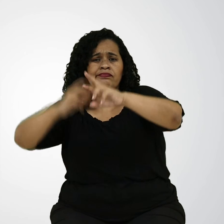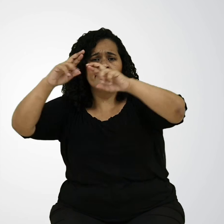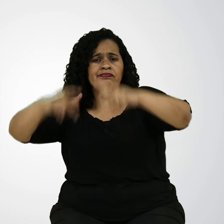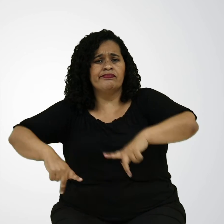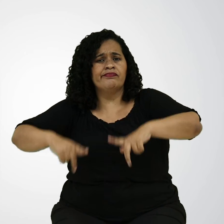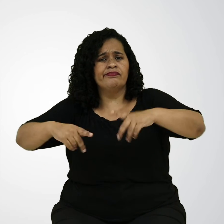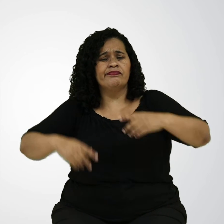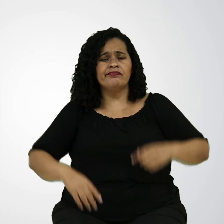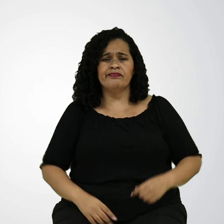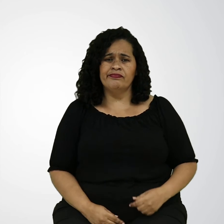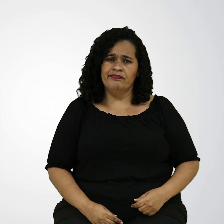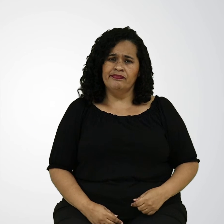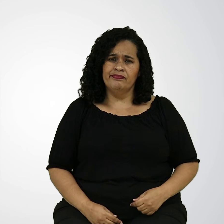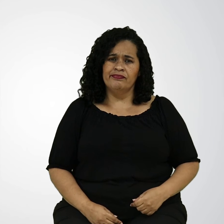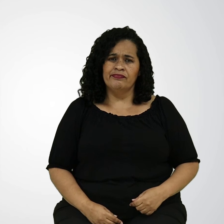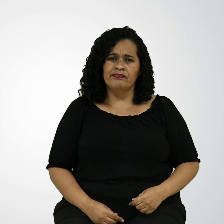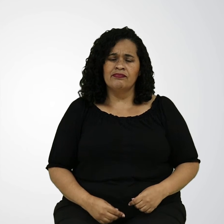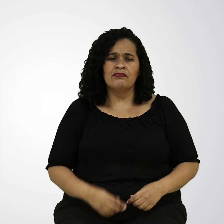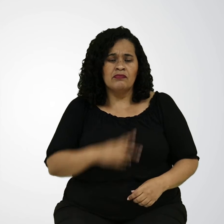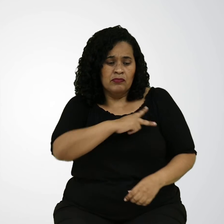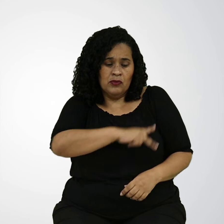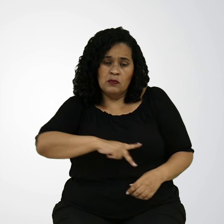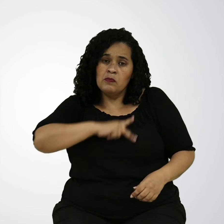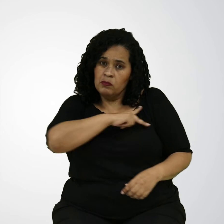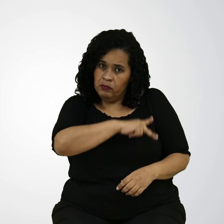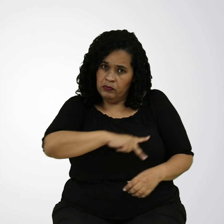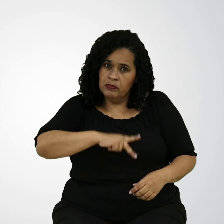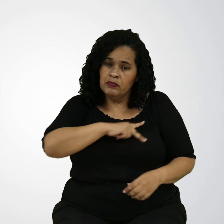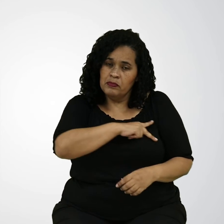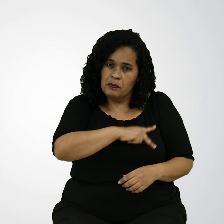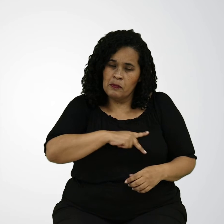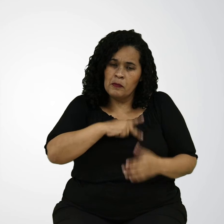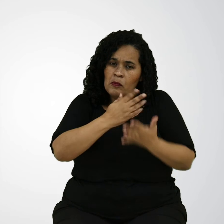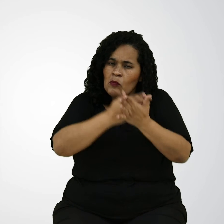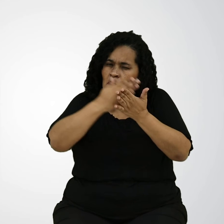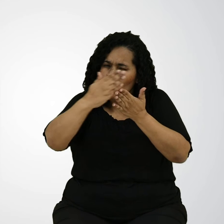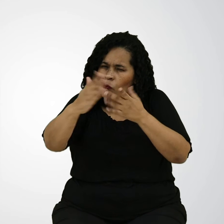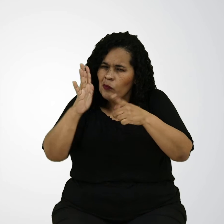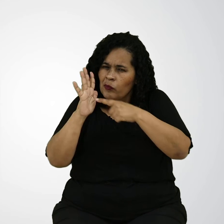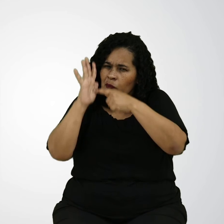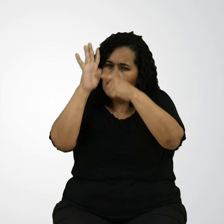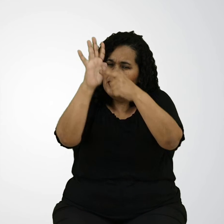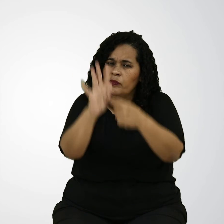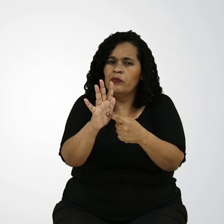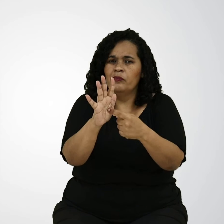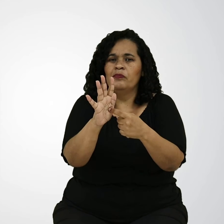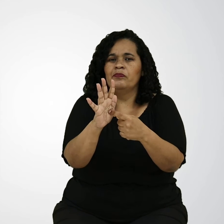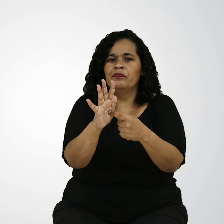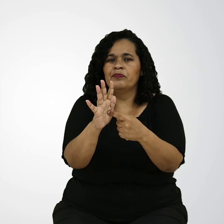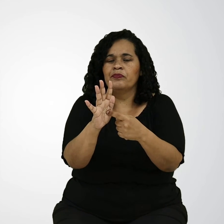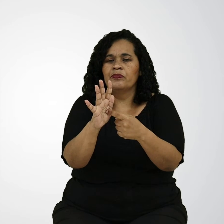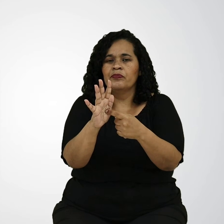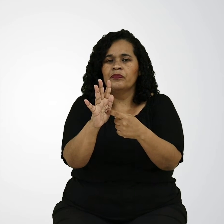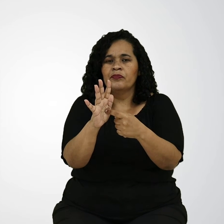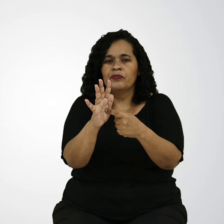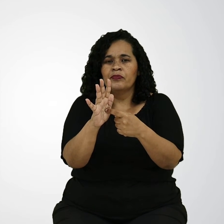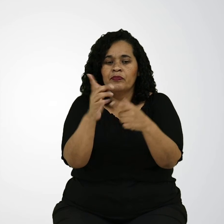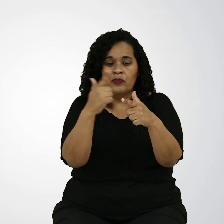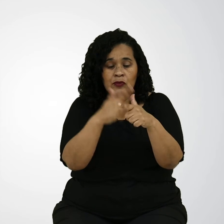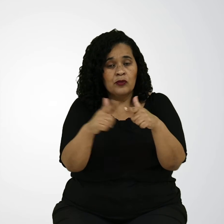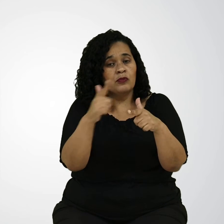o seu discurso. Então, Paulo, ele vai mostrar que realmente isso é um